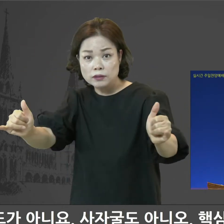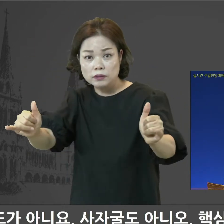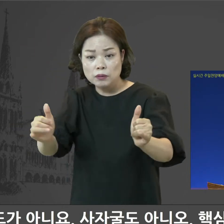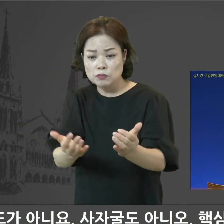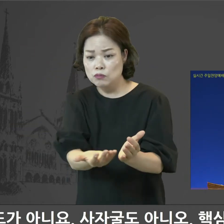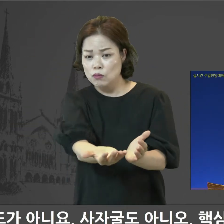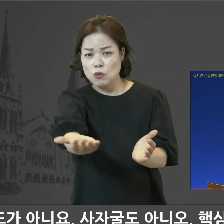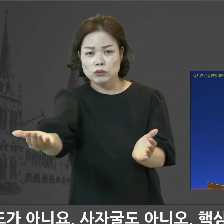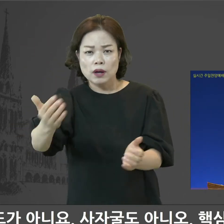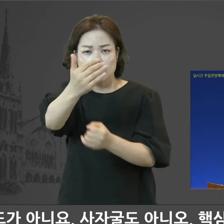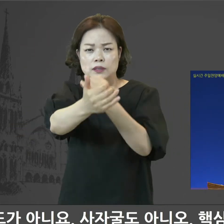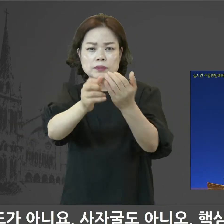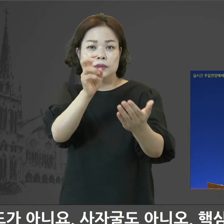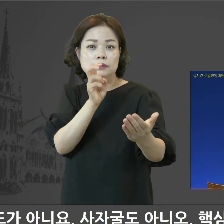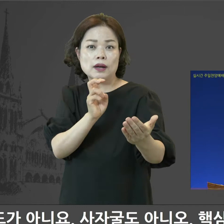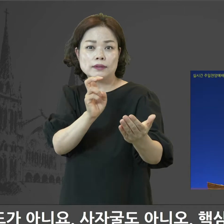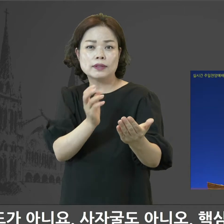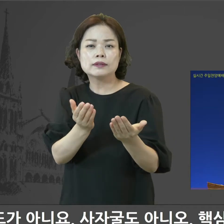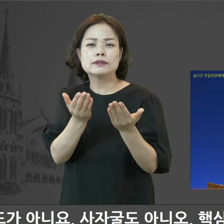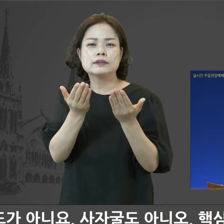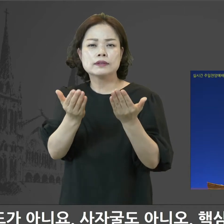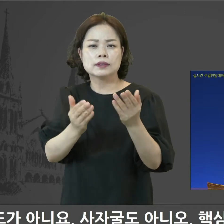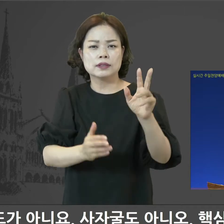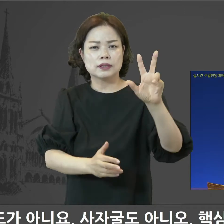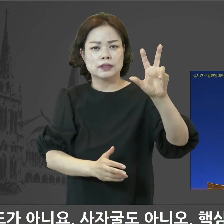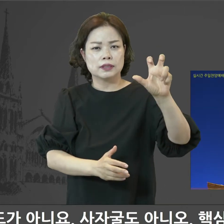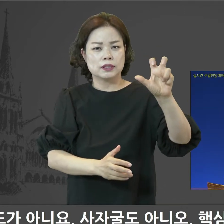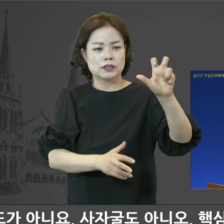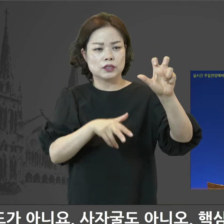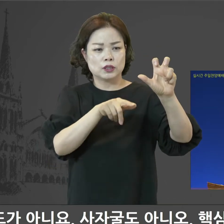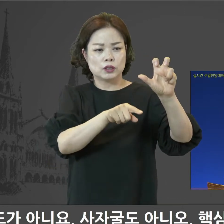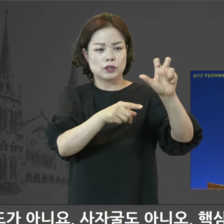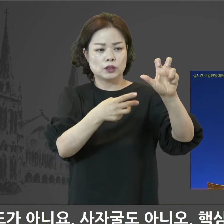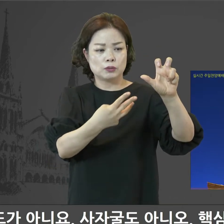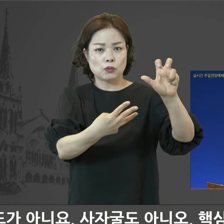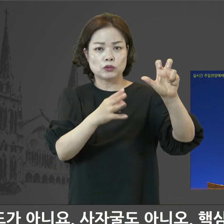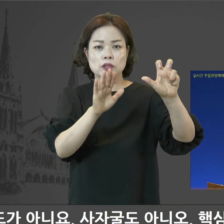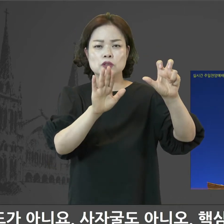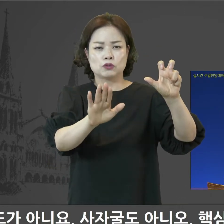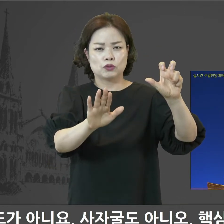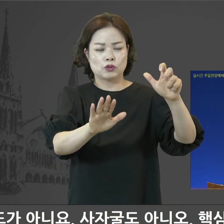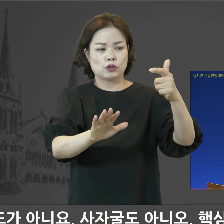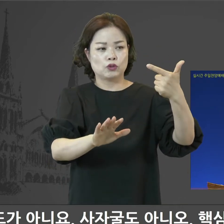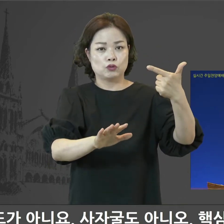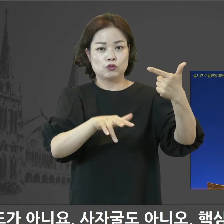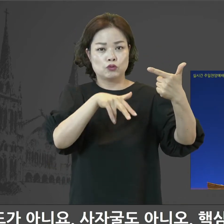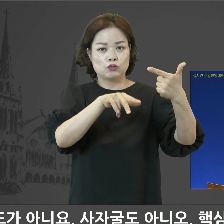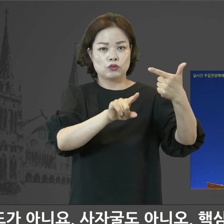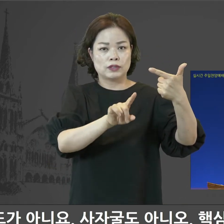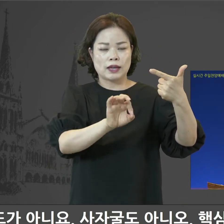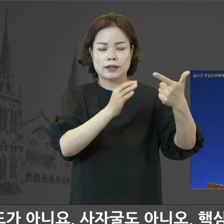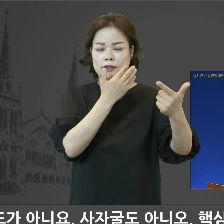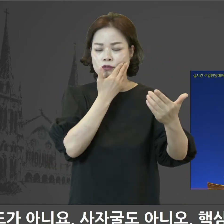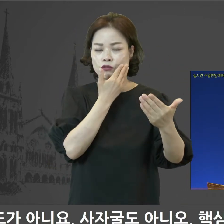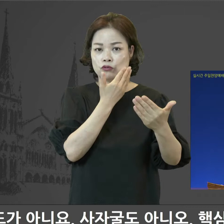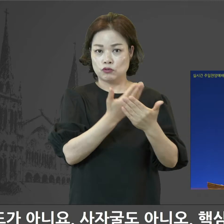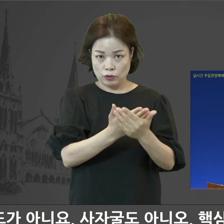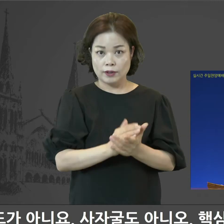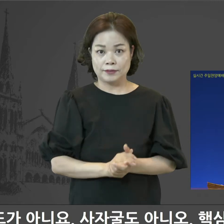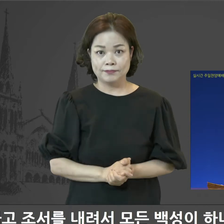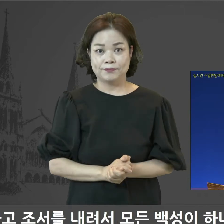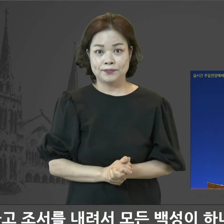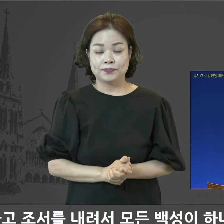다 하나님을 찬양하는 25절 이후의 말씀이 6장 말씀의 핵심이라